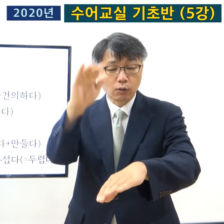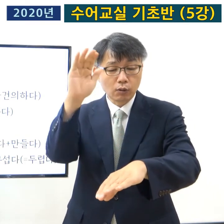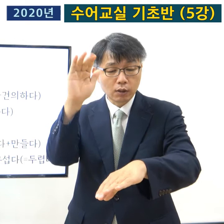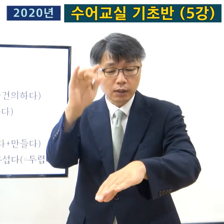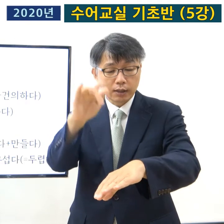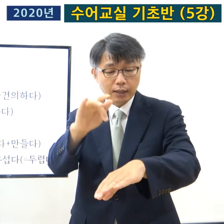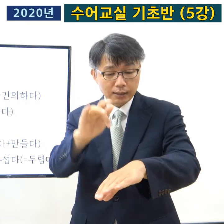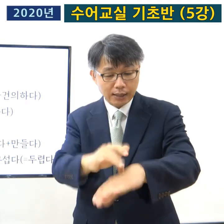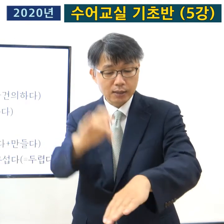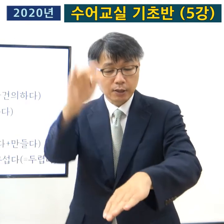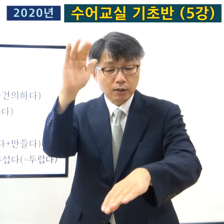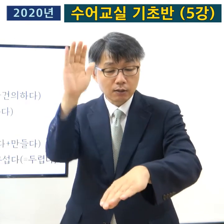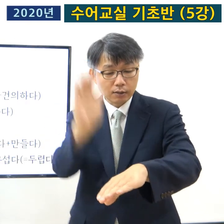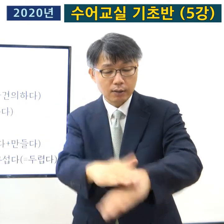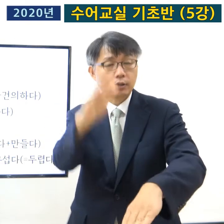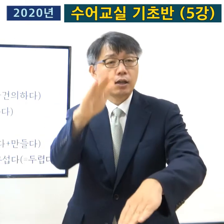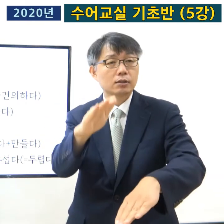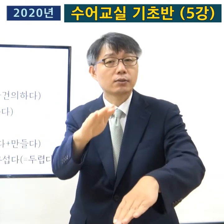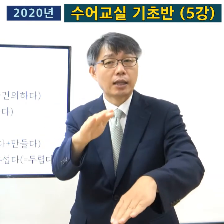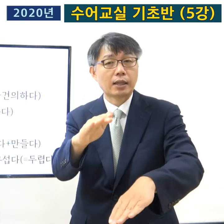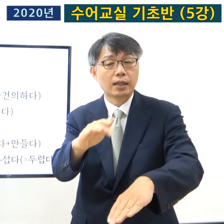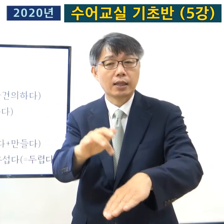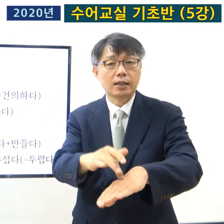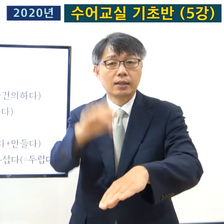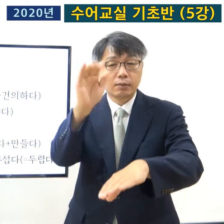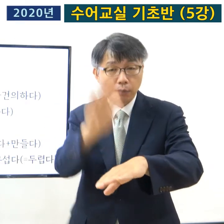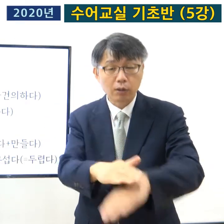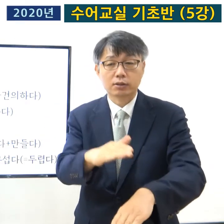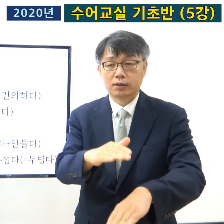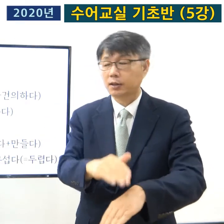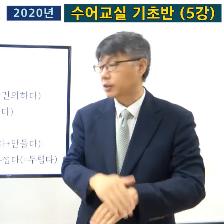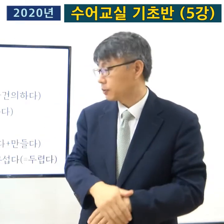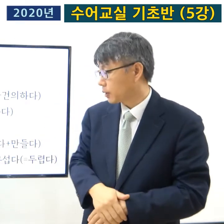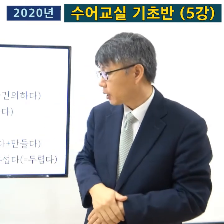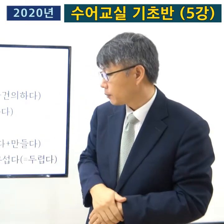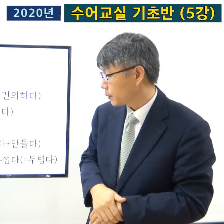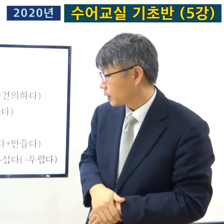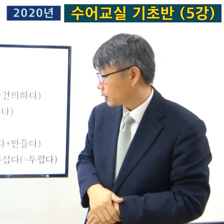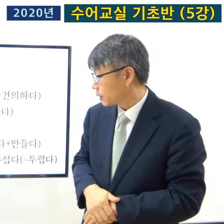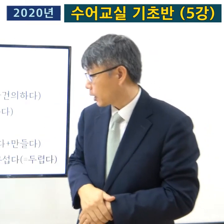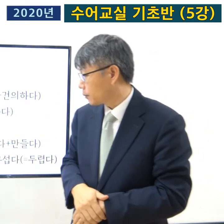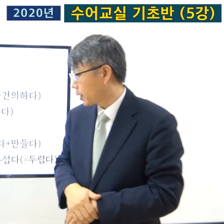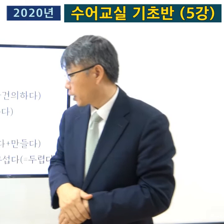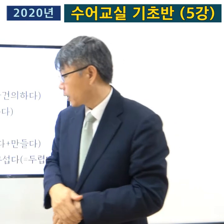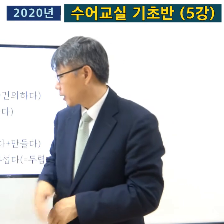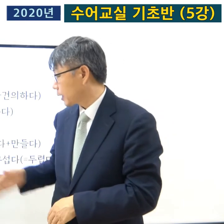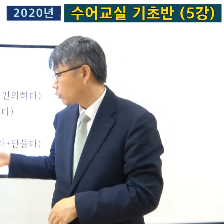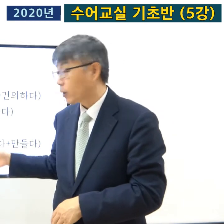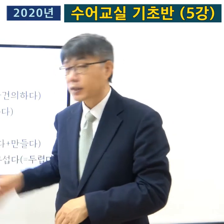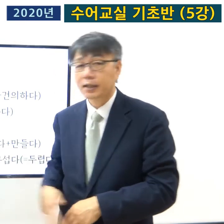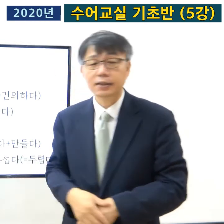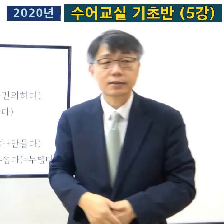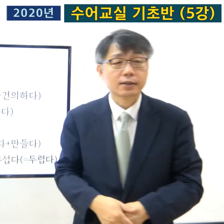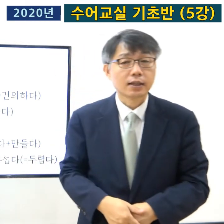누르고 딱 가르치면서 습관 버릇 이런 뜻입니다. 그 다음에 창조하다는